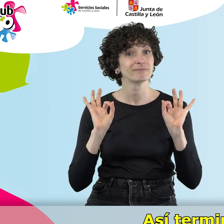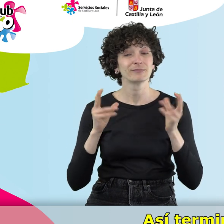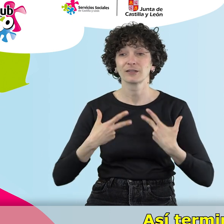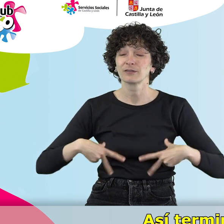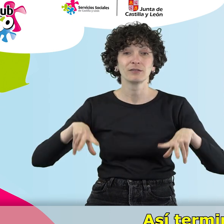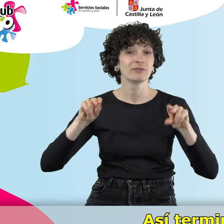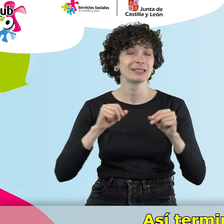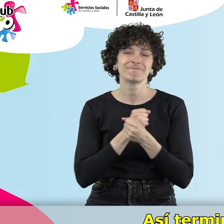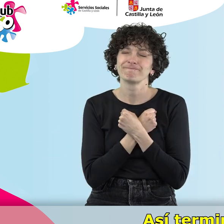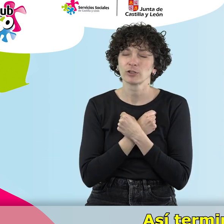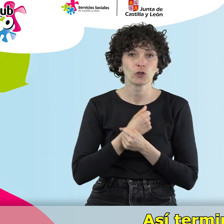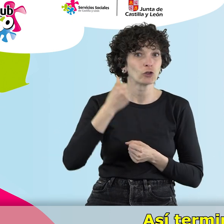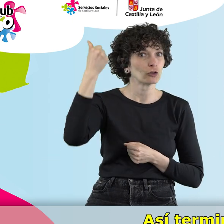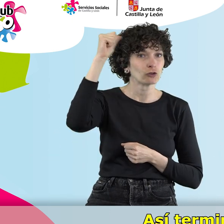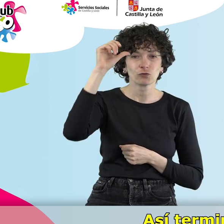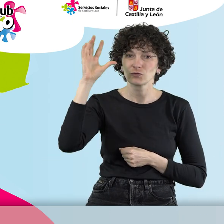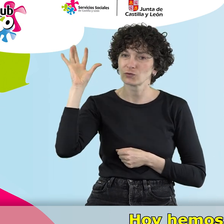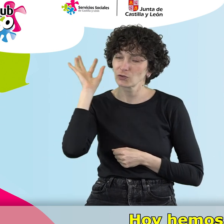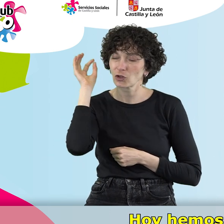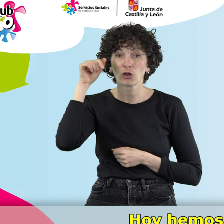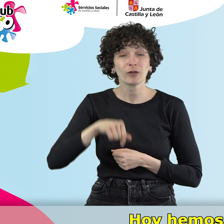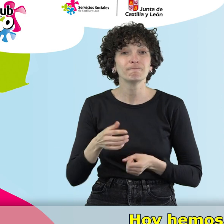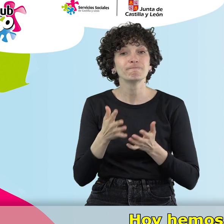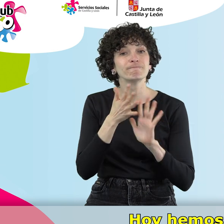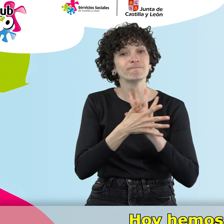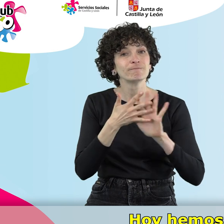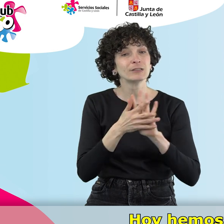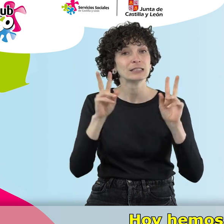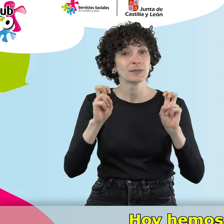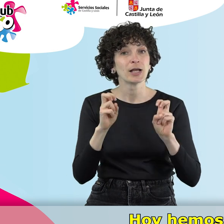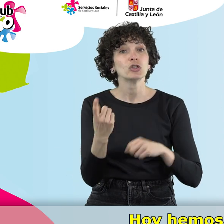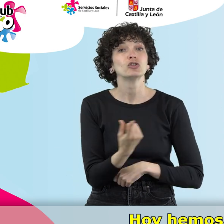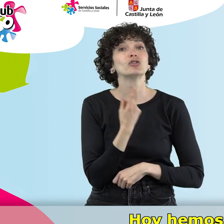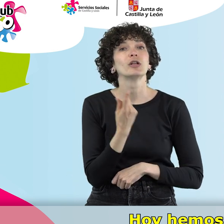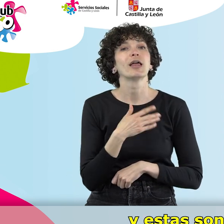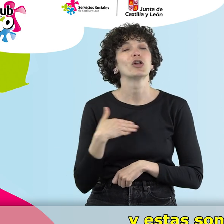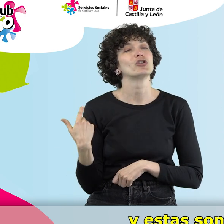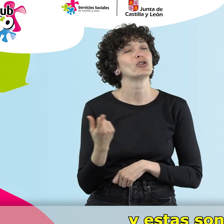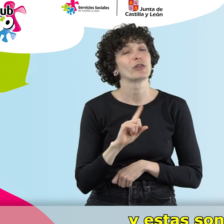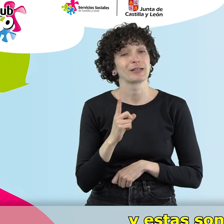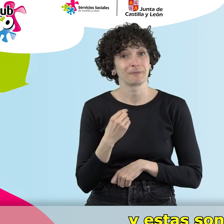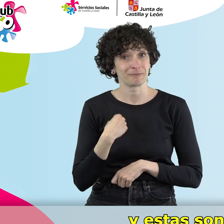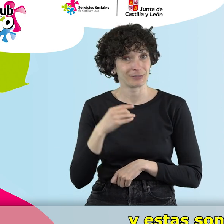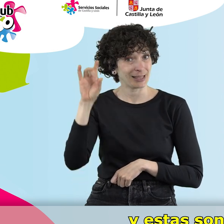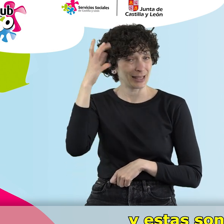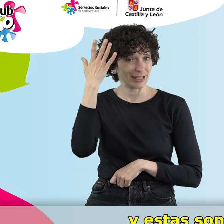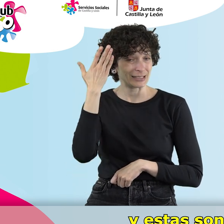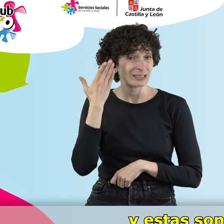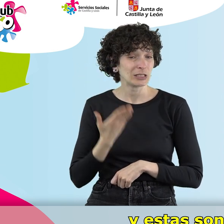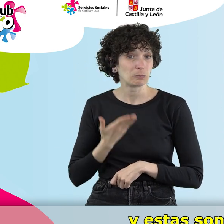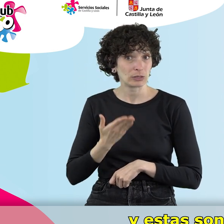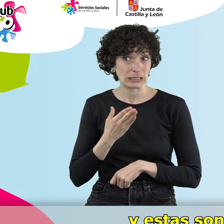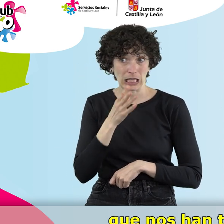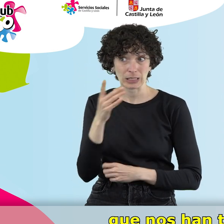Así terminamos, queridos todos y todas. Hoy hemos hablado de la soledad no deseada y estas son algunas de las ideas